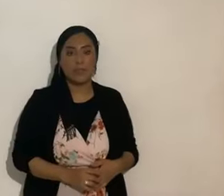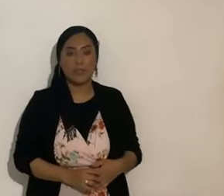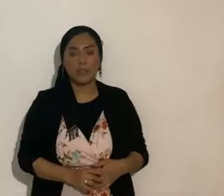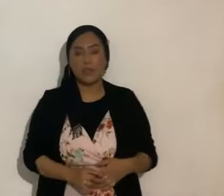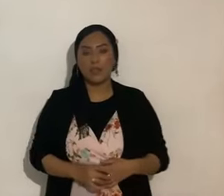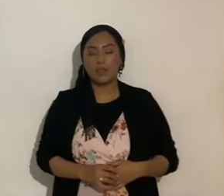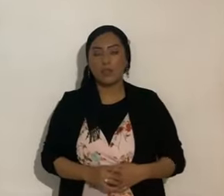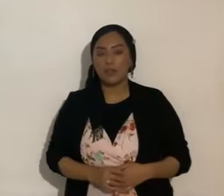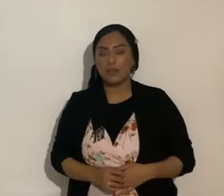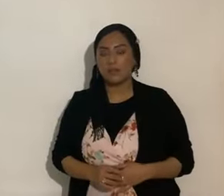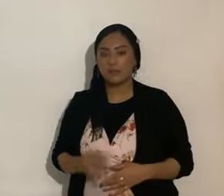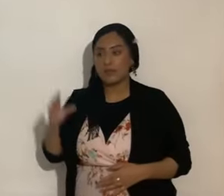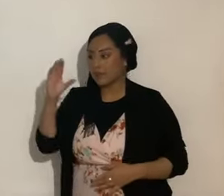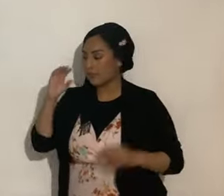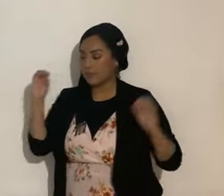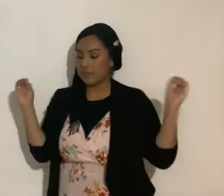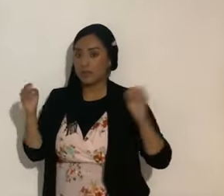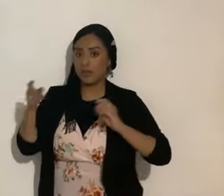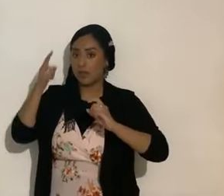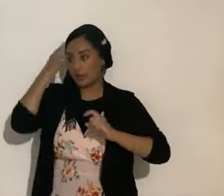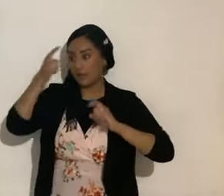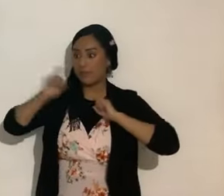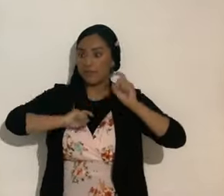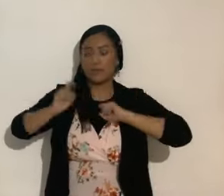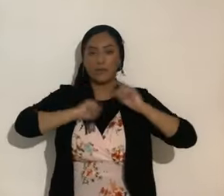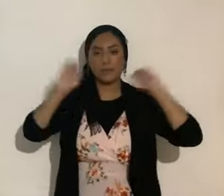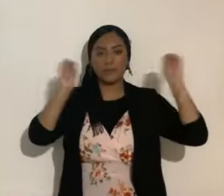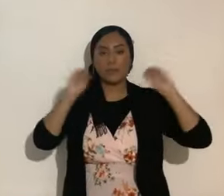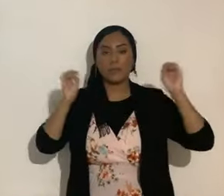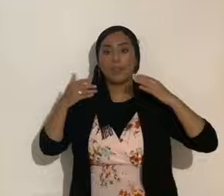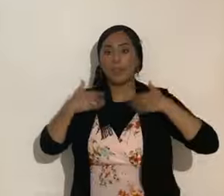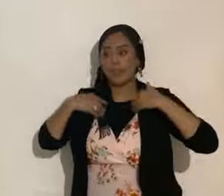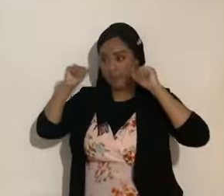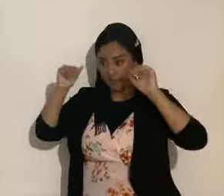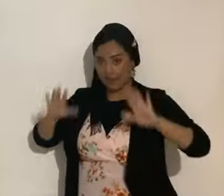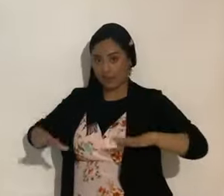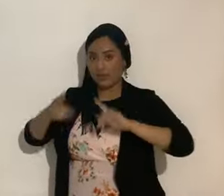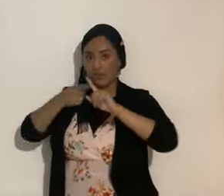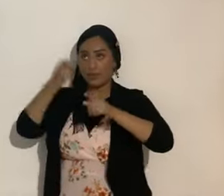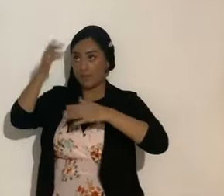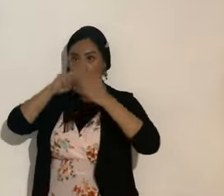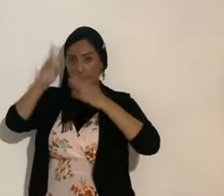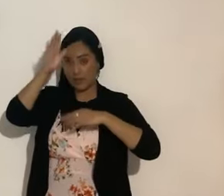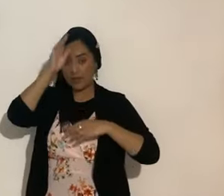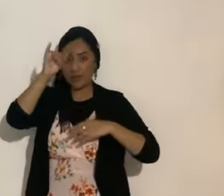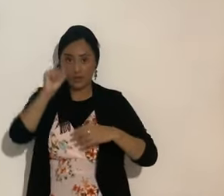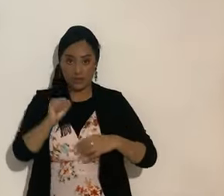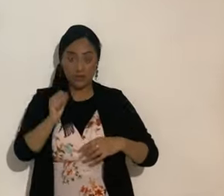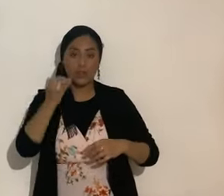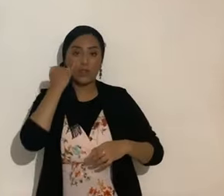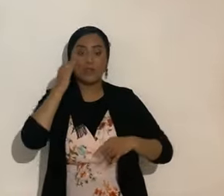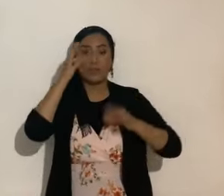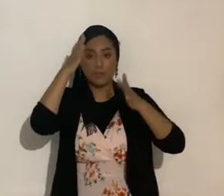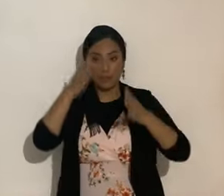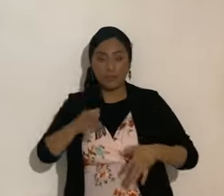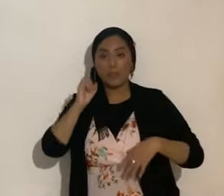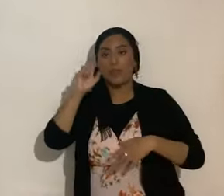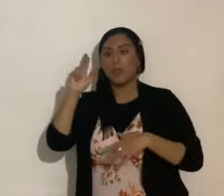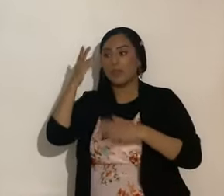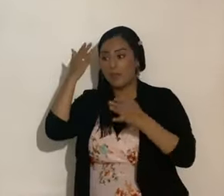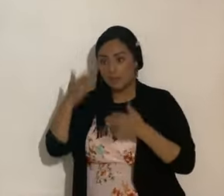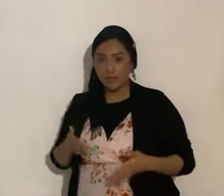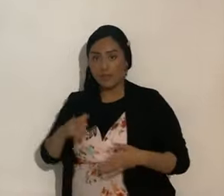vaso de agua tenemos que buscar. Aleluya, aleluya. Si hay bendición del Eterno, claro que hay bendición del Eterno. Y si el Roe o un anciano o